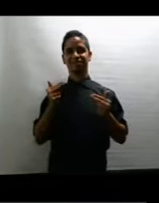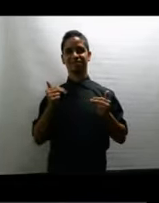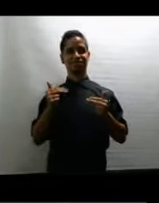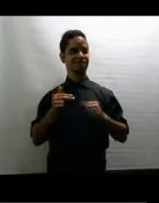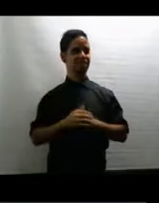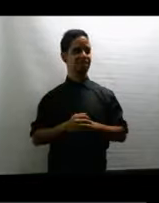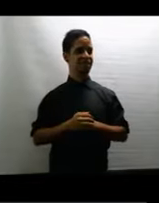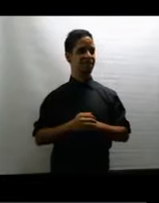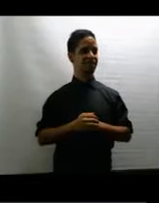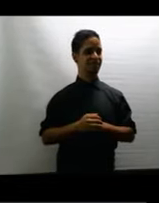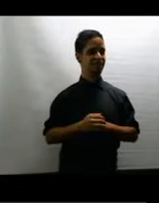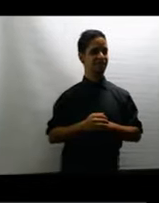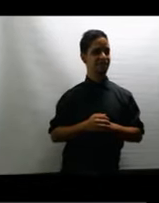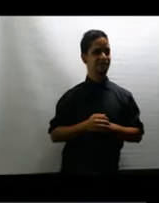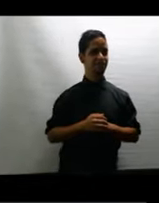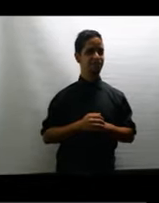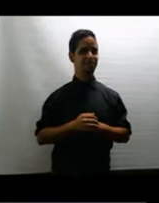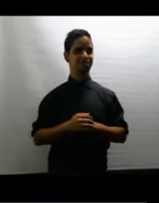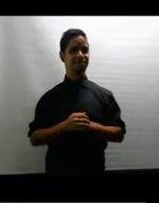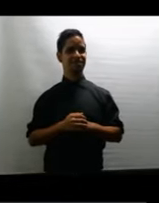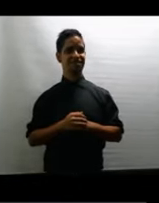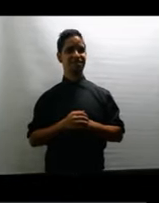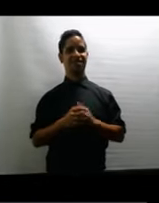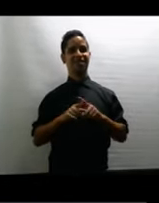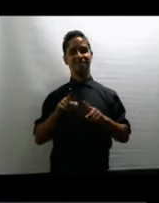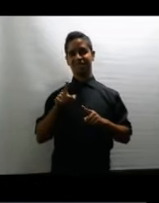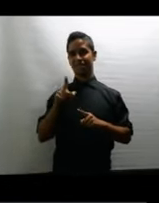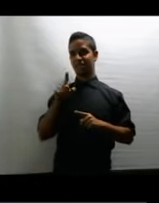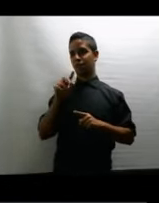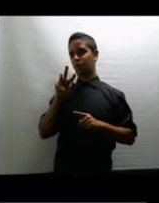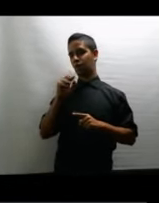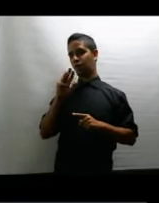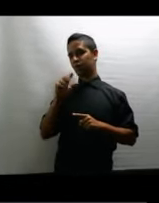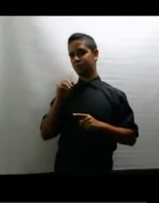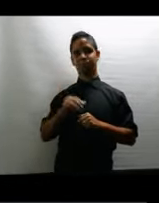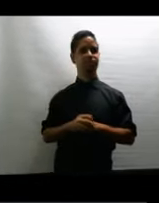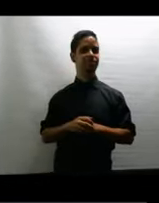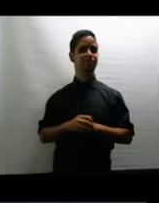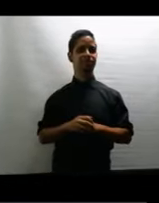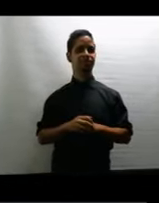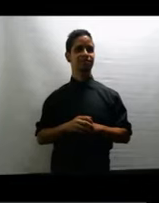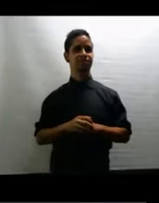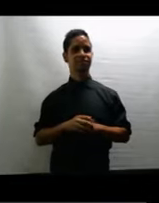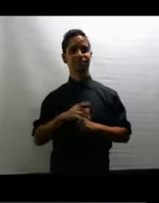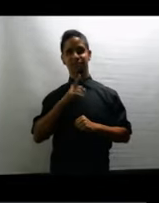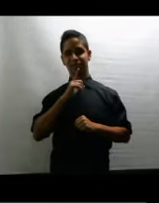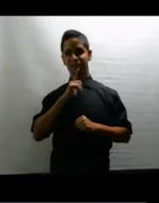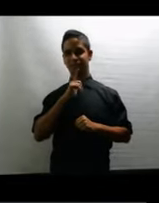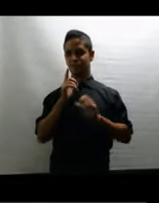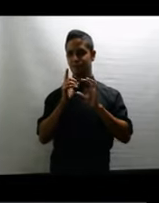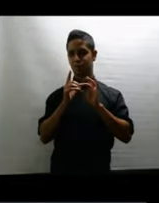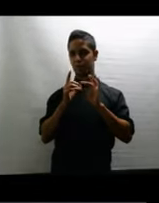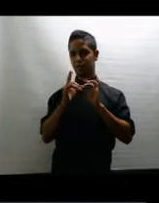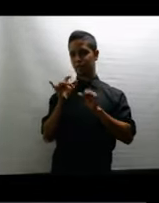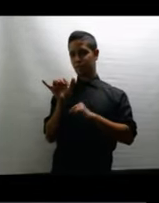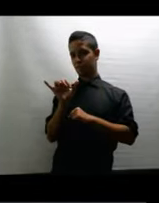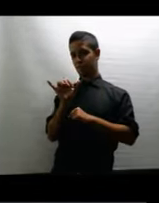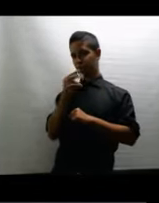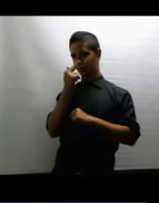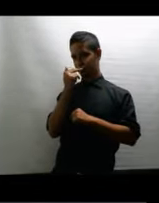Ay, o se cree ay, que madre. En nieve se entran a. Okay. No. Ahora bueno, recuerdo. ¿Viste? Sí, por el comentario. Ese fue el de mismo la, chiste. Sí, el mismo chiste.